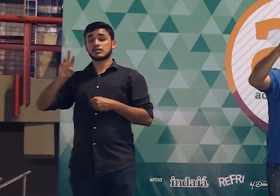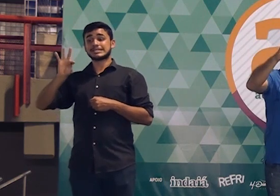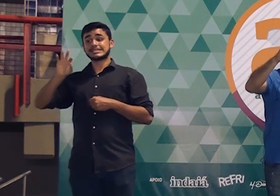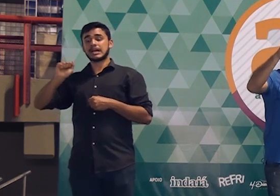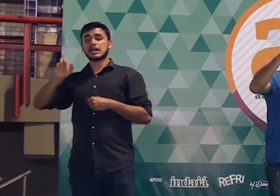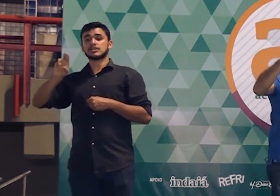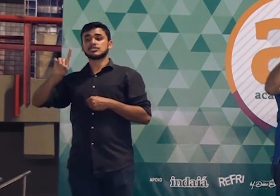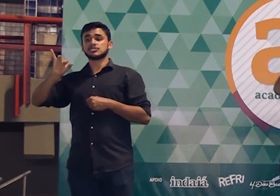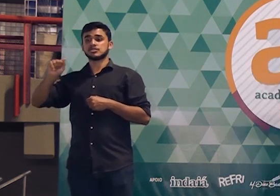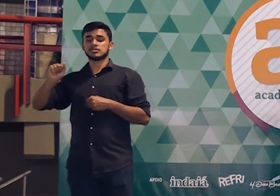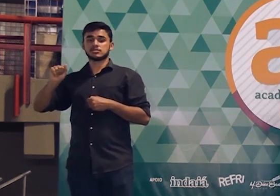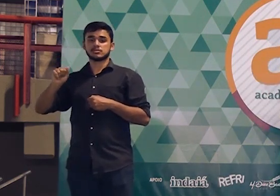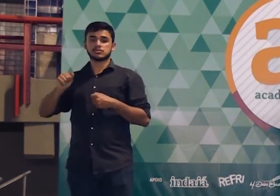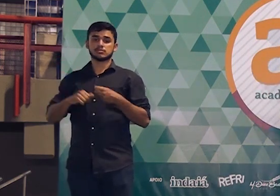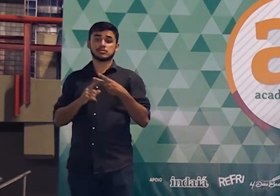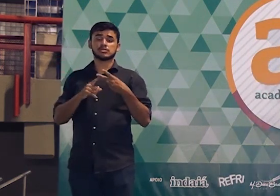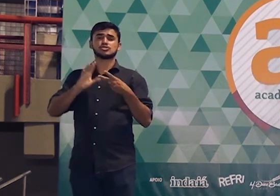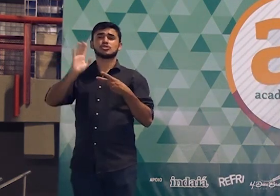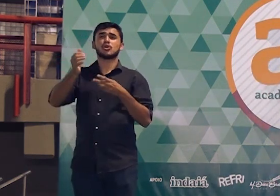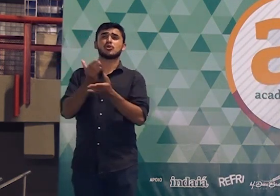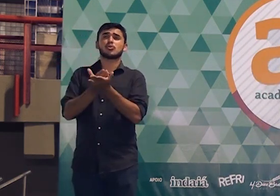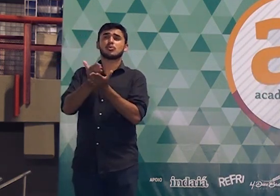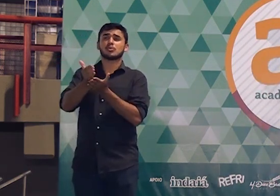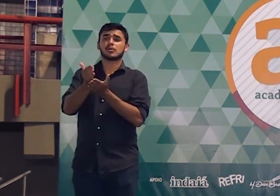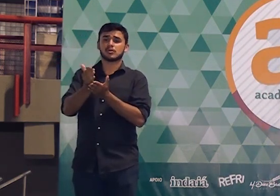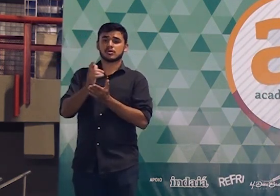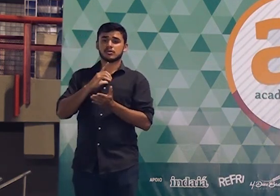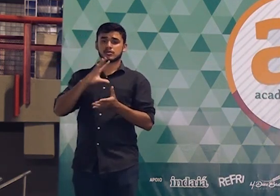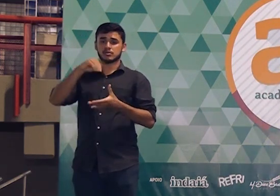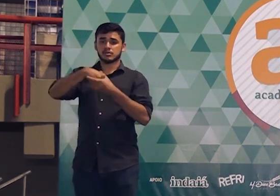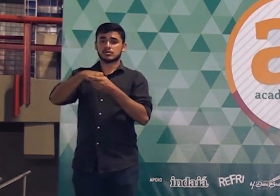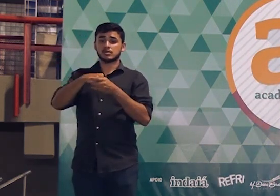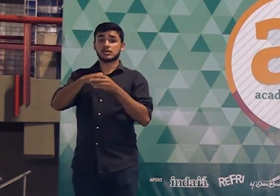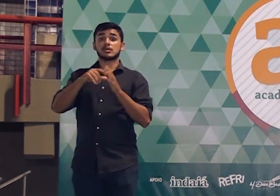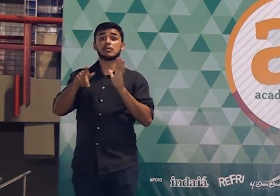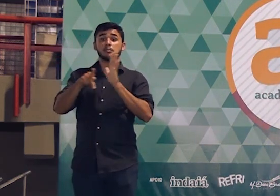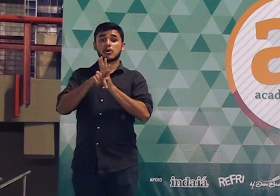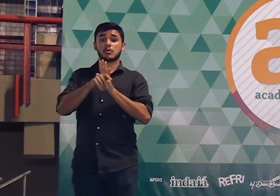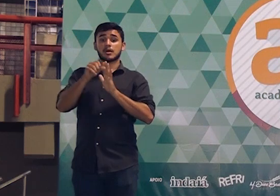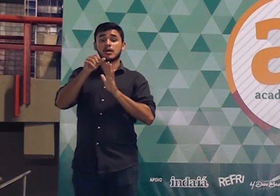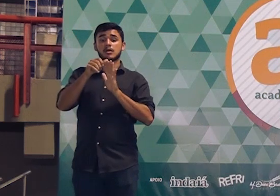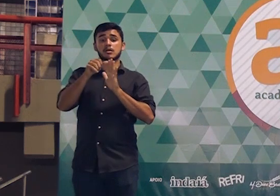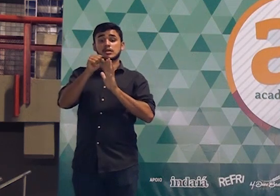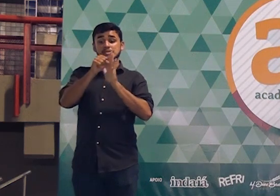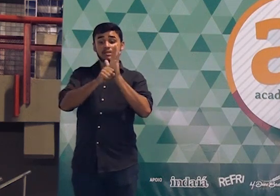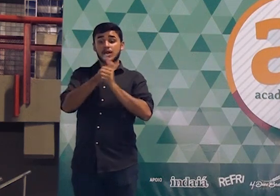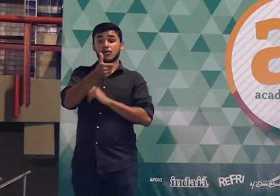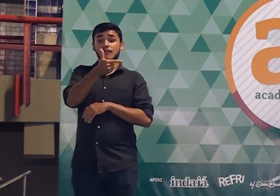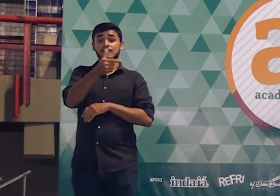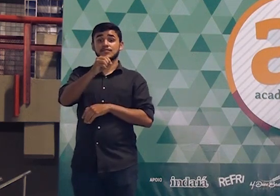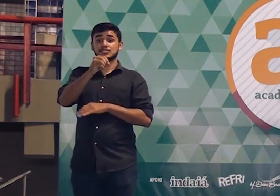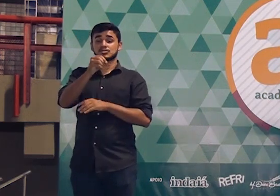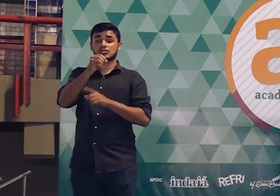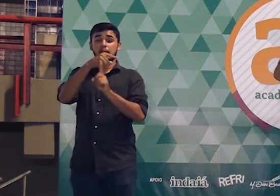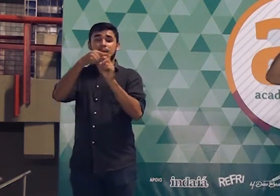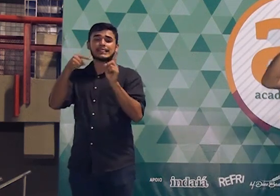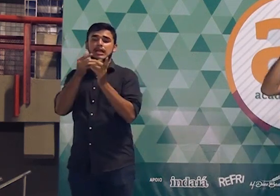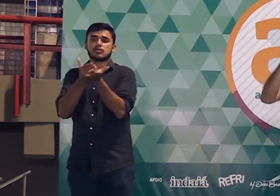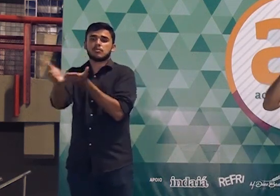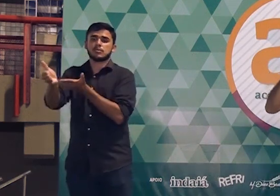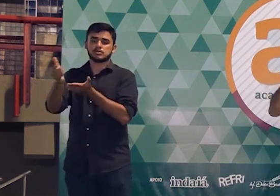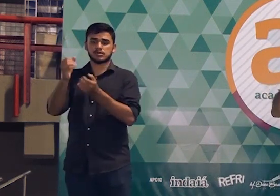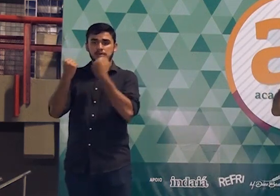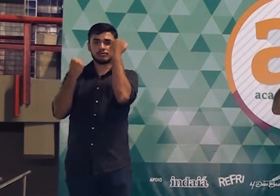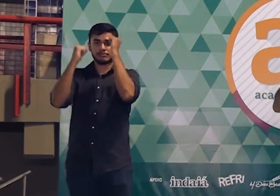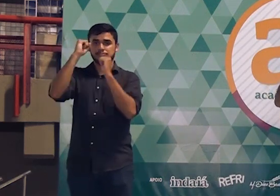Tardia, beleza. Só segunda metade, só primeira metade do século XX. Tá? Terceira pergunta.